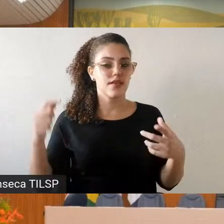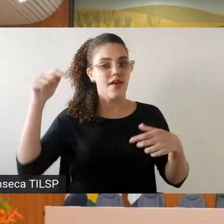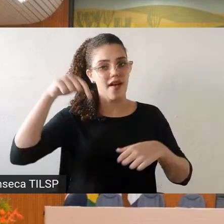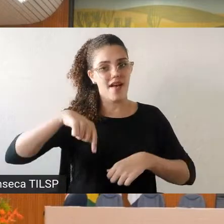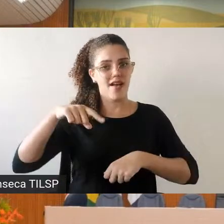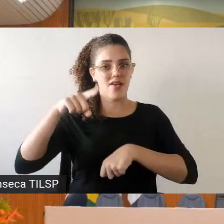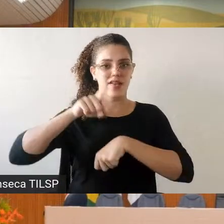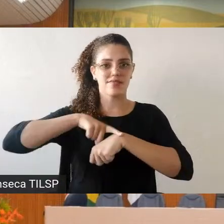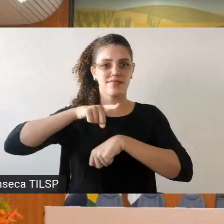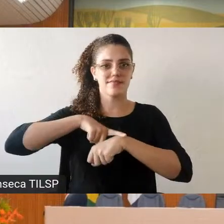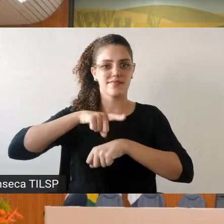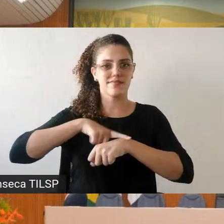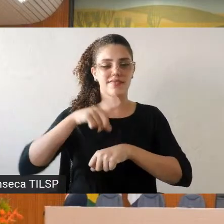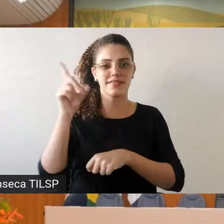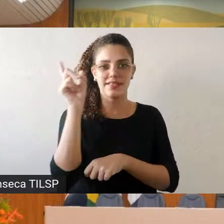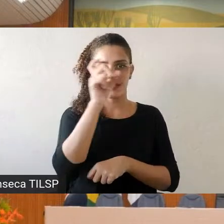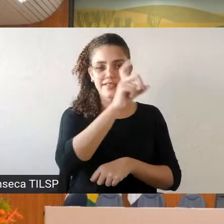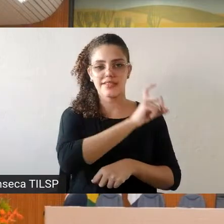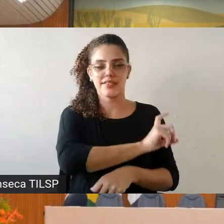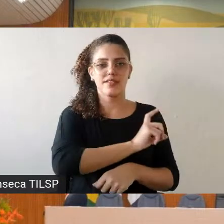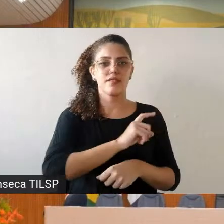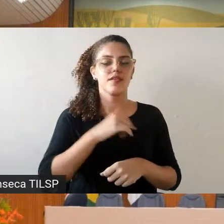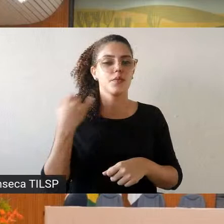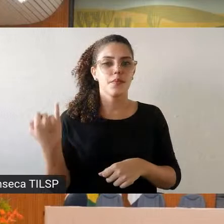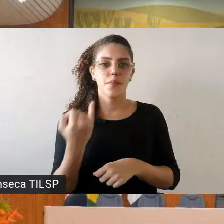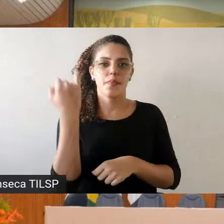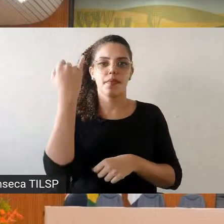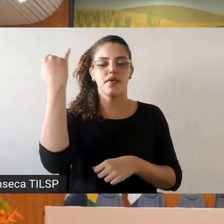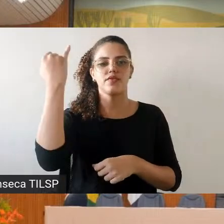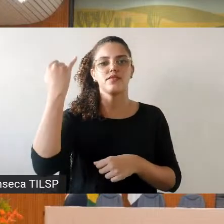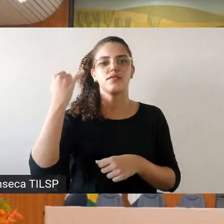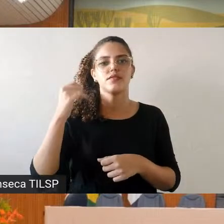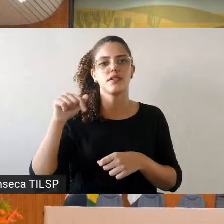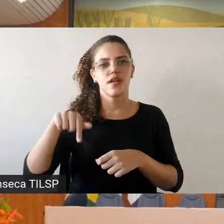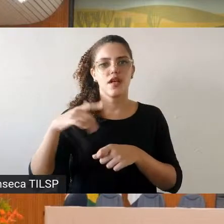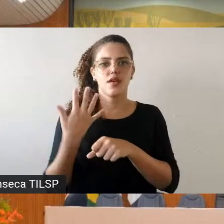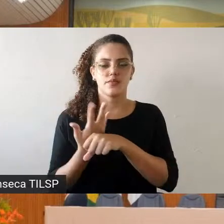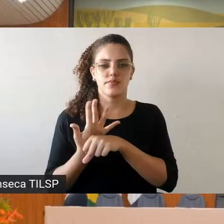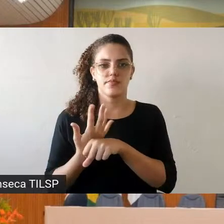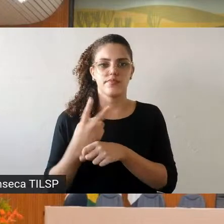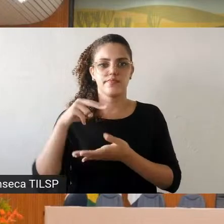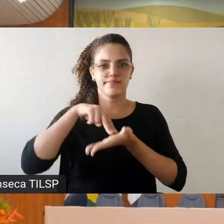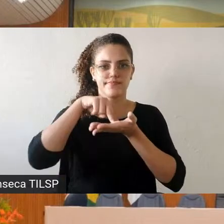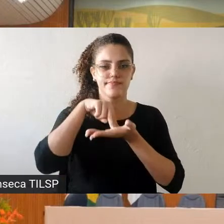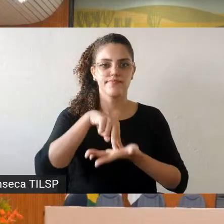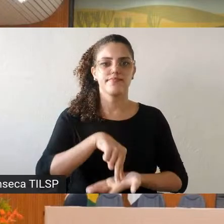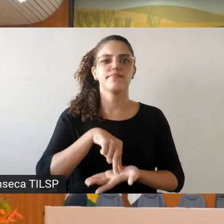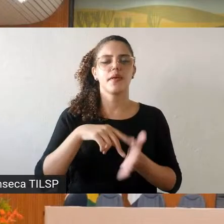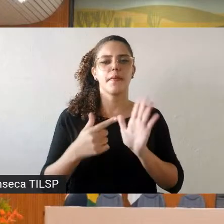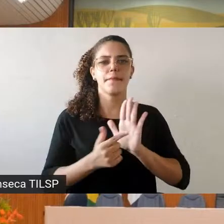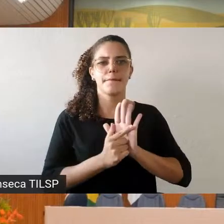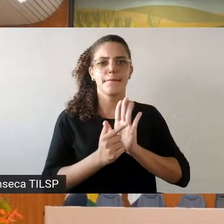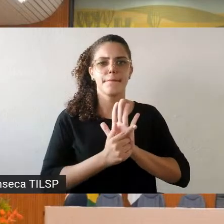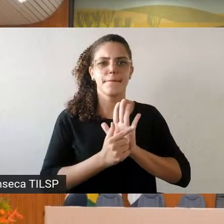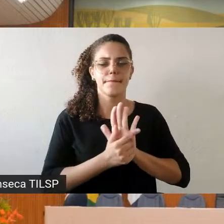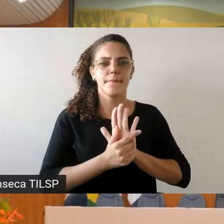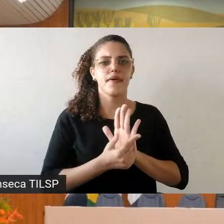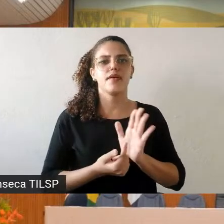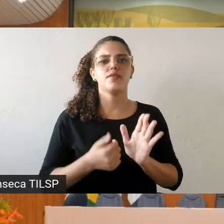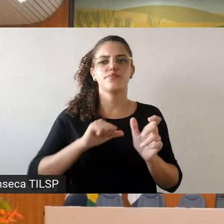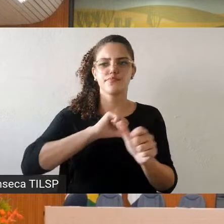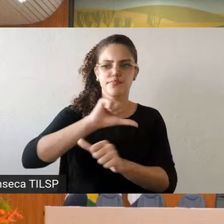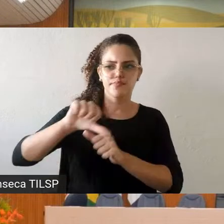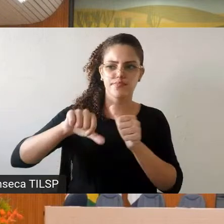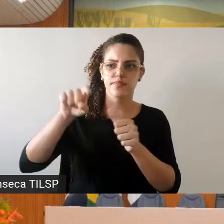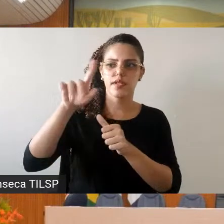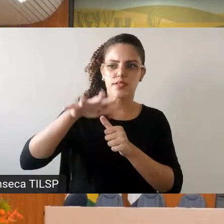a universidade reafirme esse seu papel na transformação da própria sociedade, e o caminho, o veículo, o